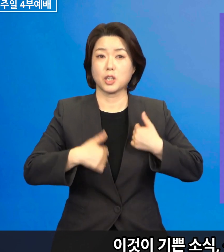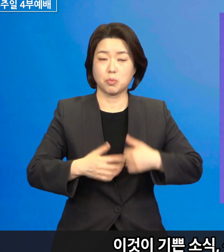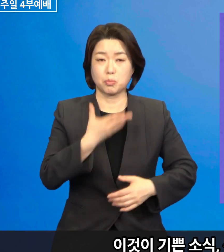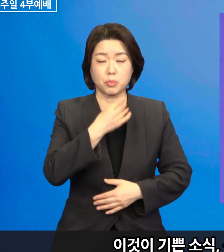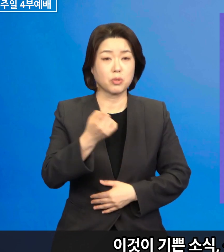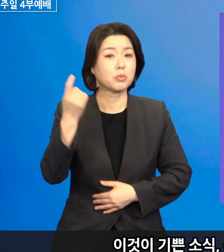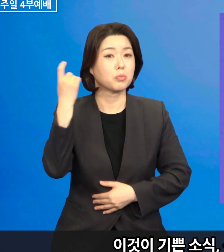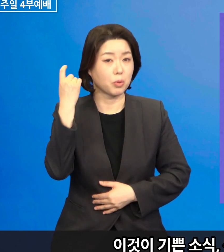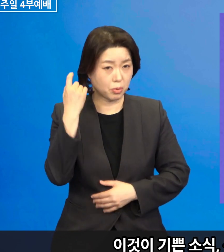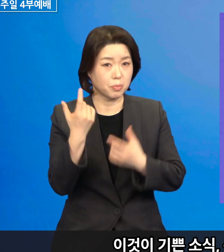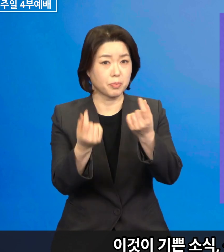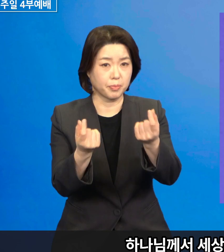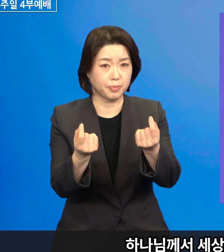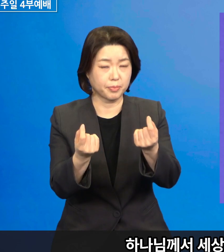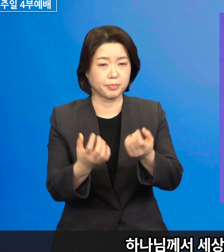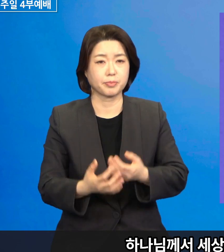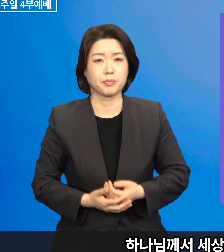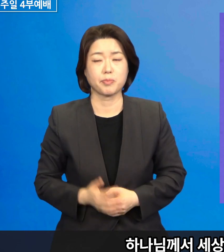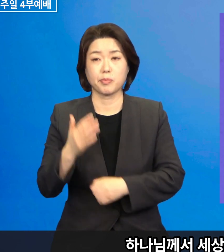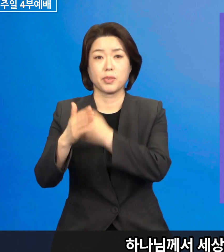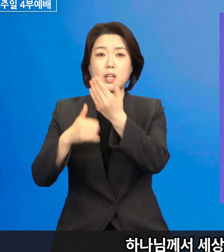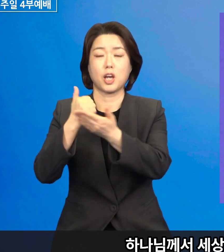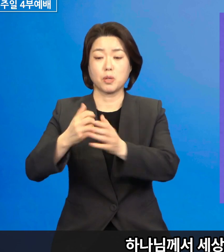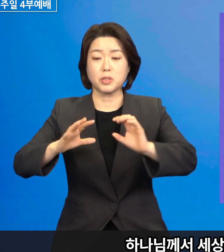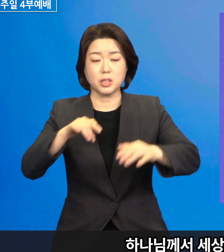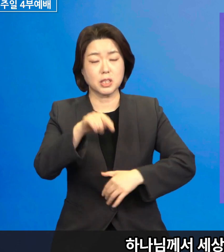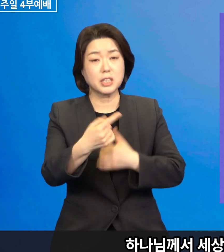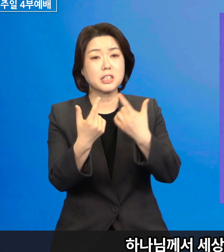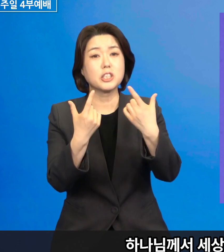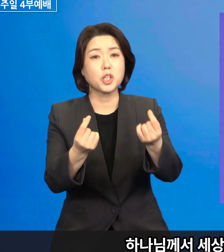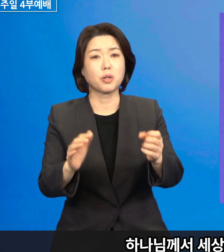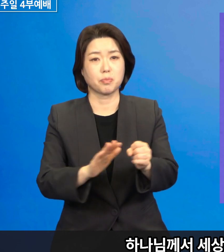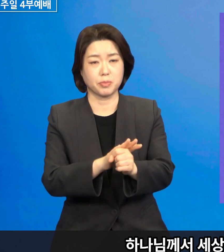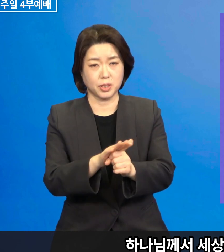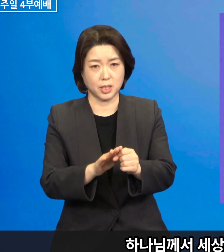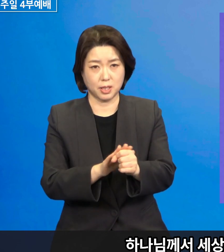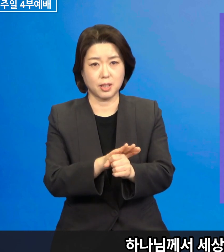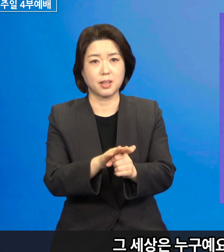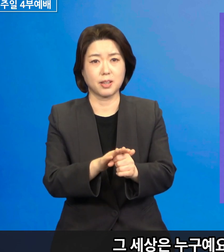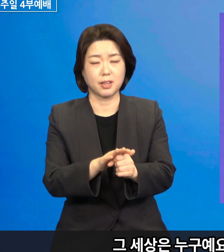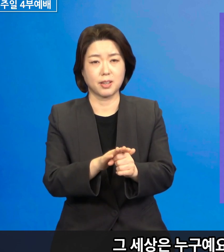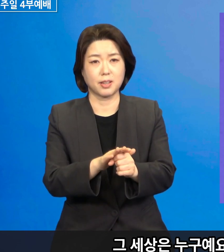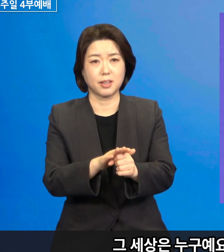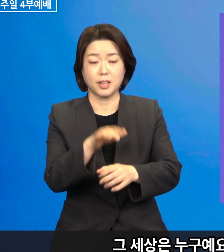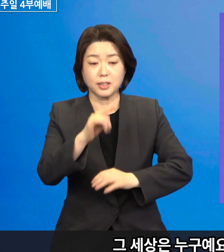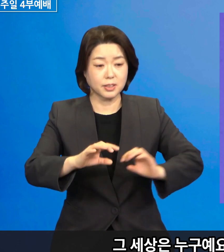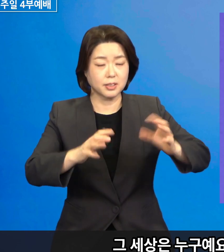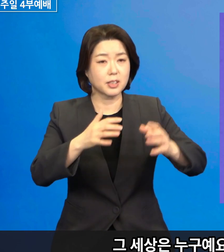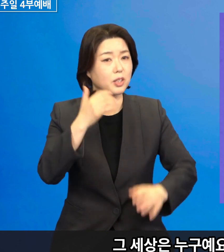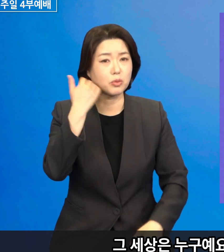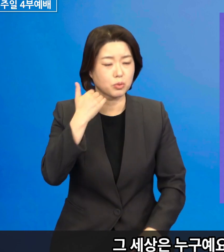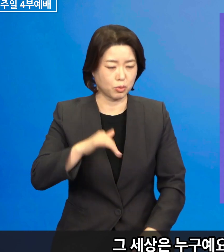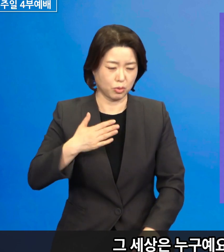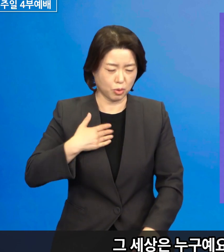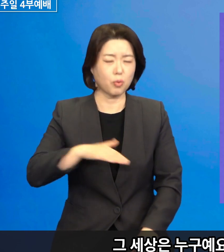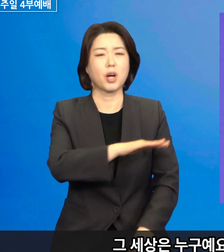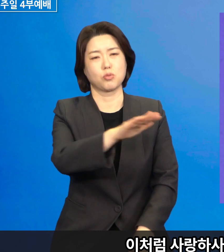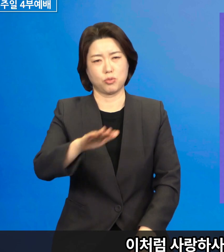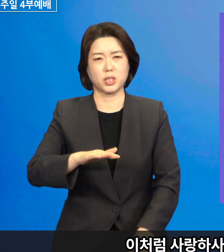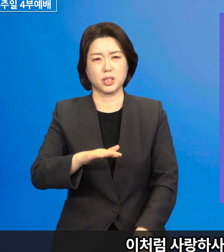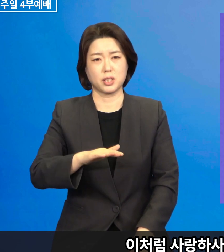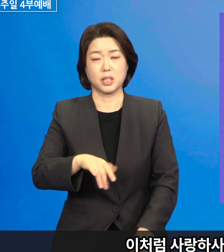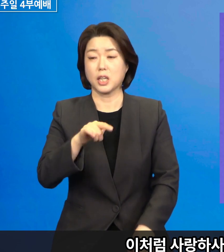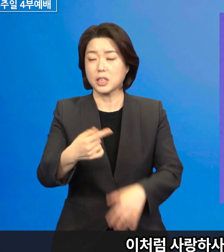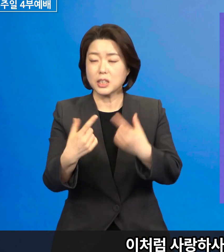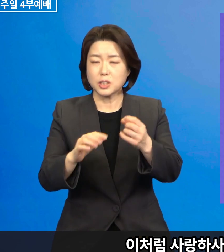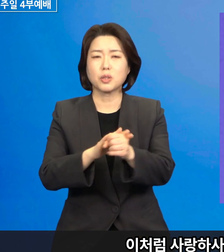줄로 믿습니다. 하나님께서 세상을 이처럼 사랑하사, 그 세상은 누구예요? 저와 여러분입니다.